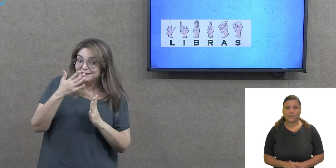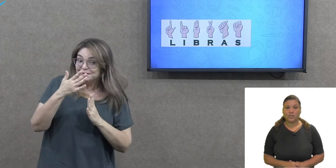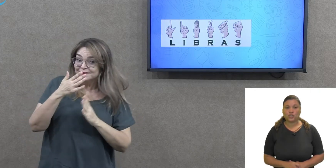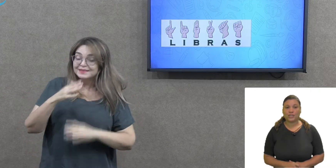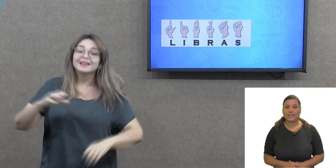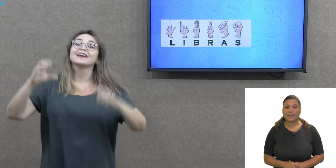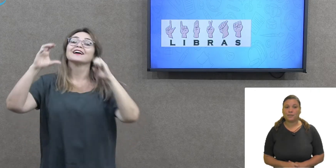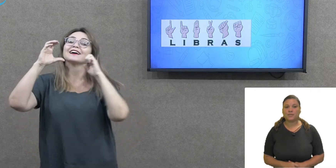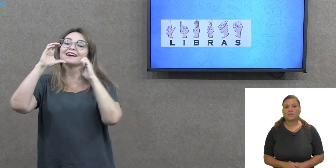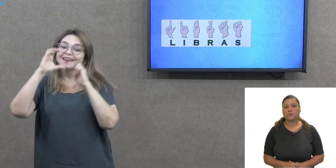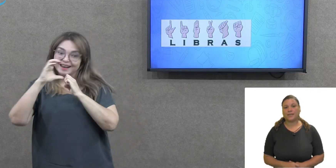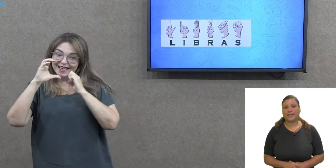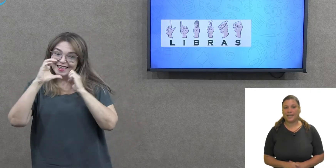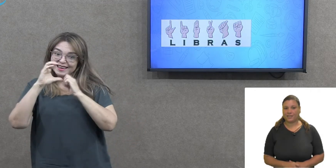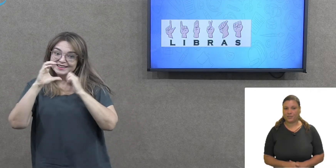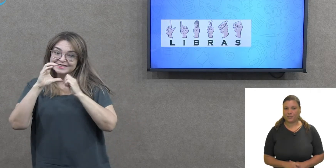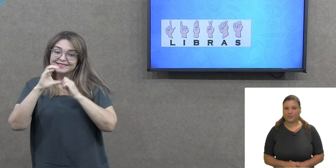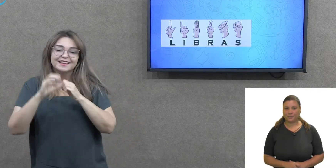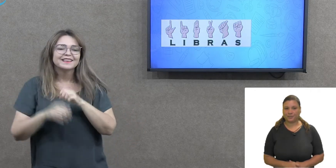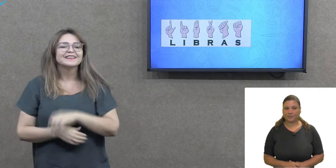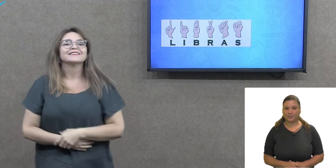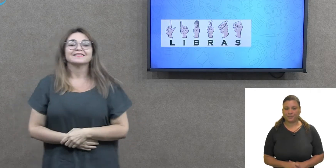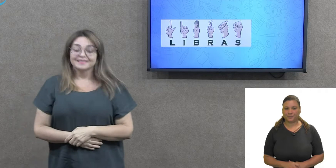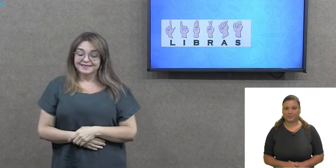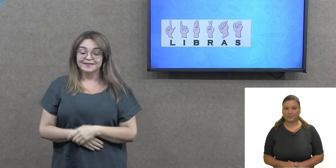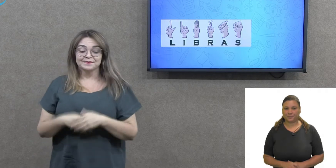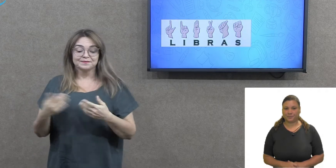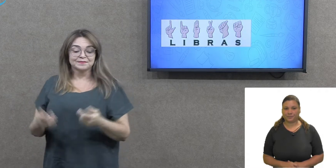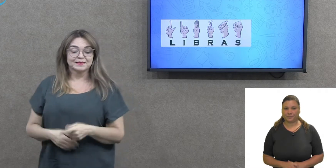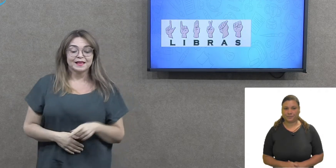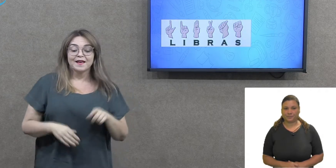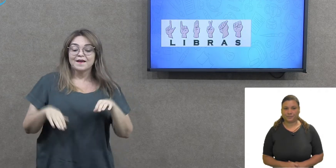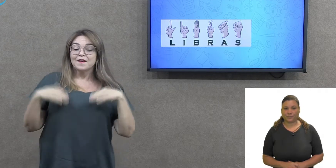professora de Libras do CRAED.